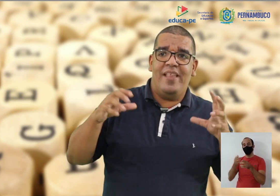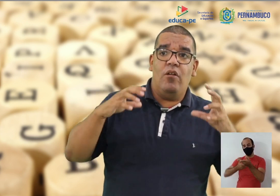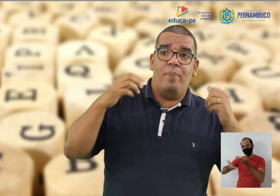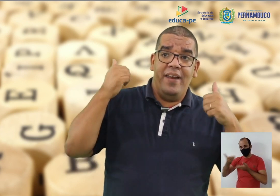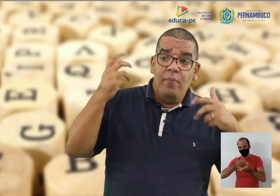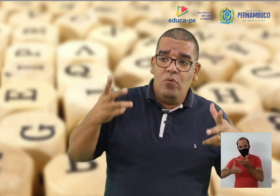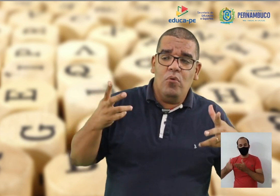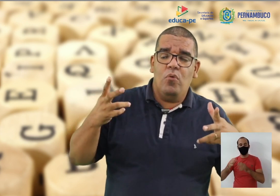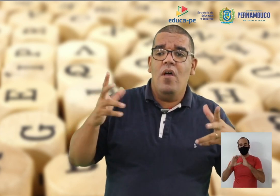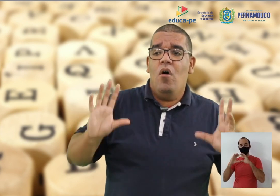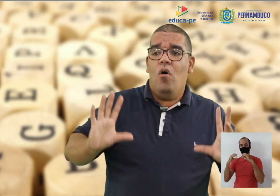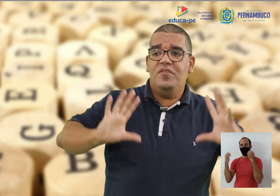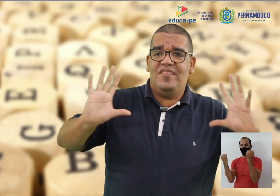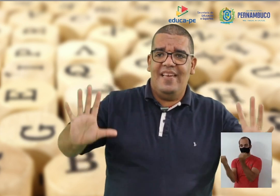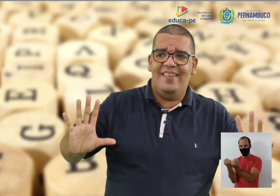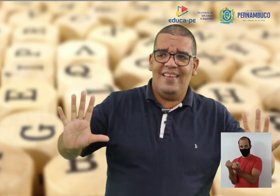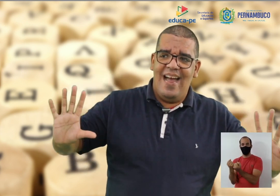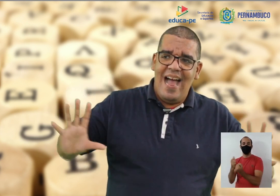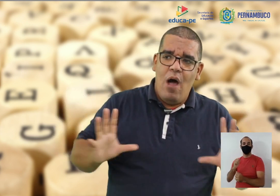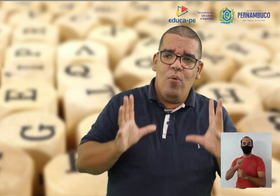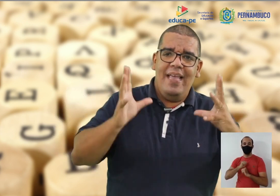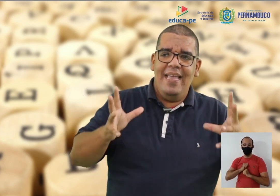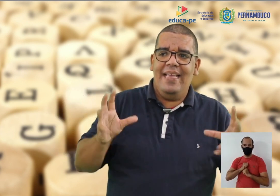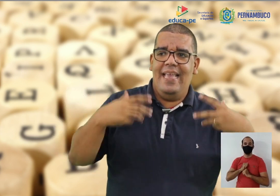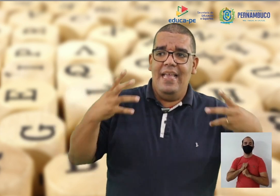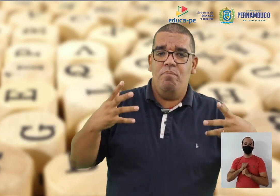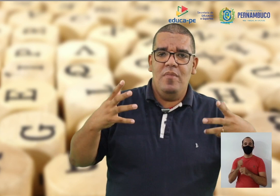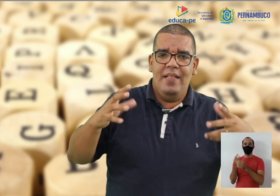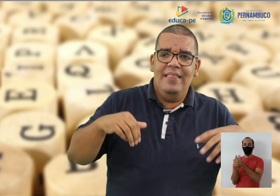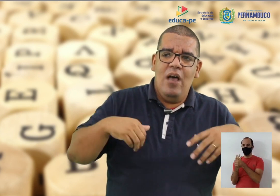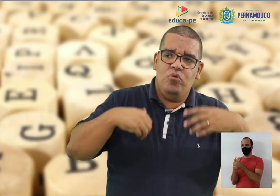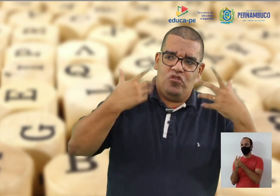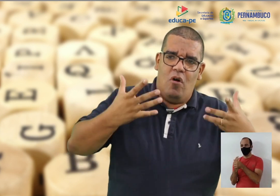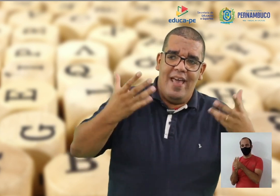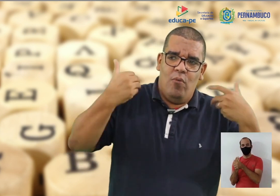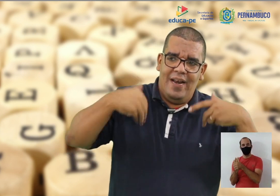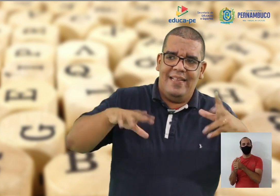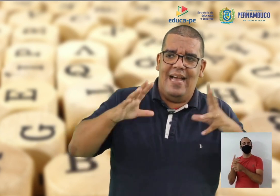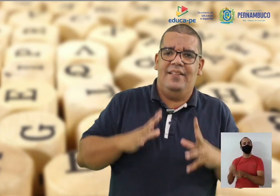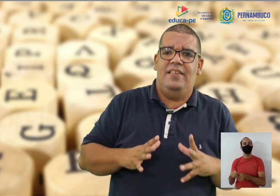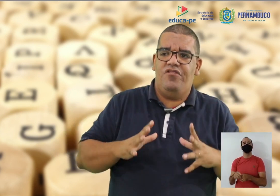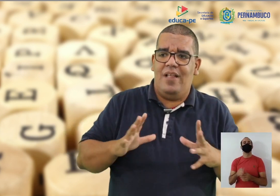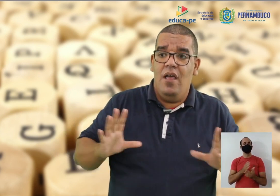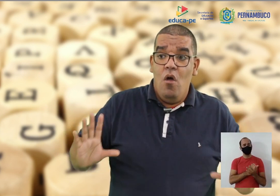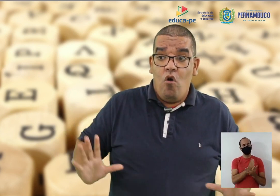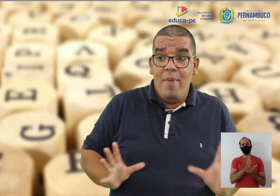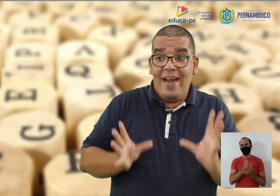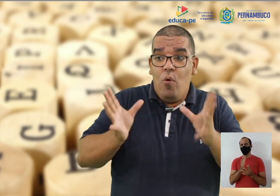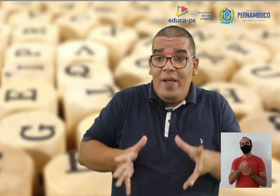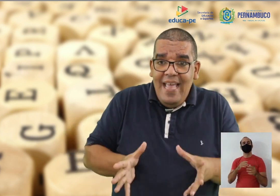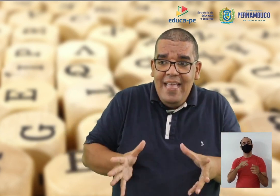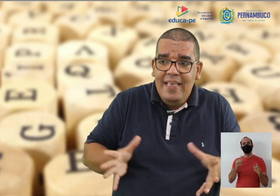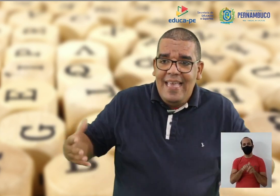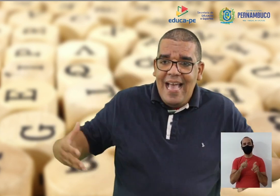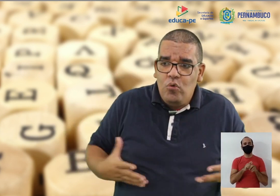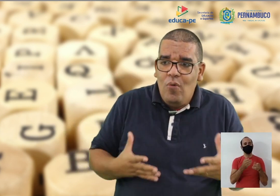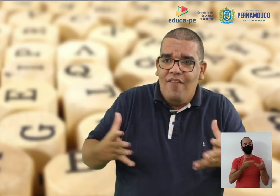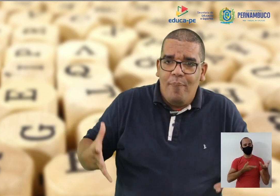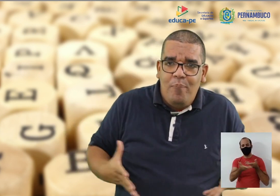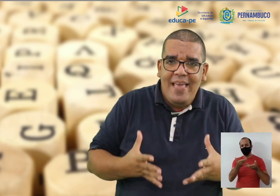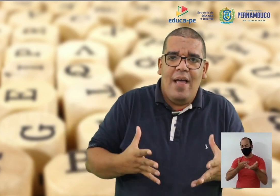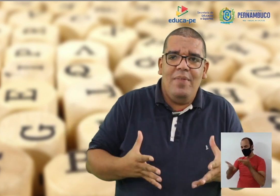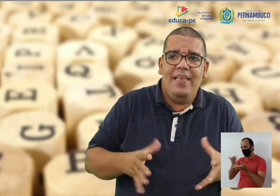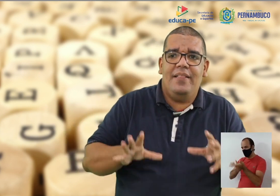Universidade Federal de Pernambuco, ou seja, alguém que não só era um grande artista, como era alguém que